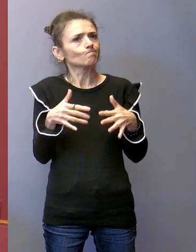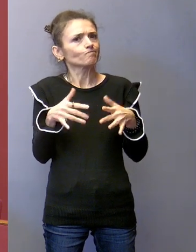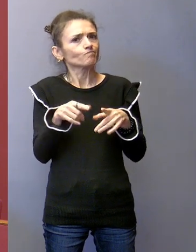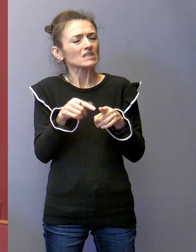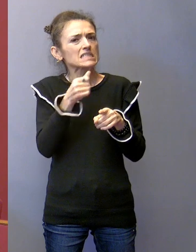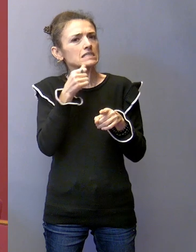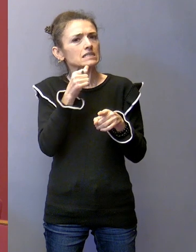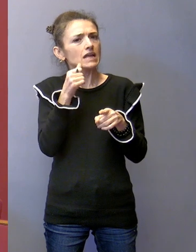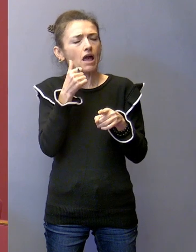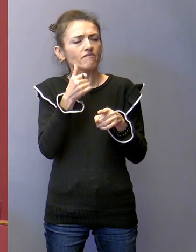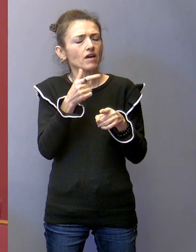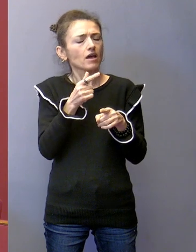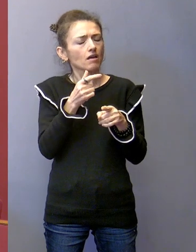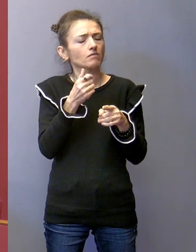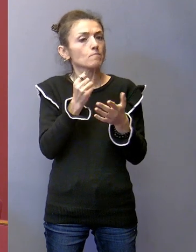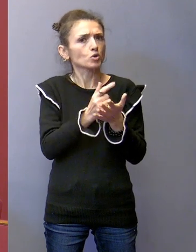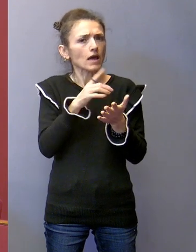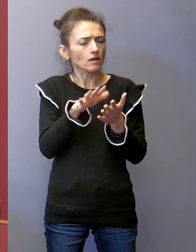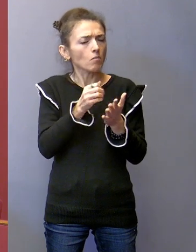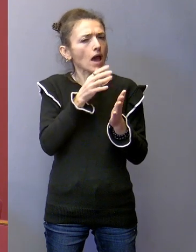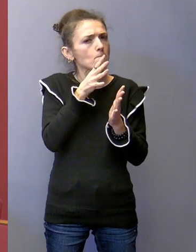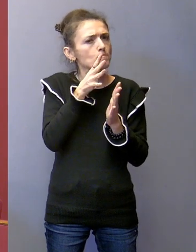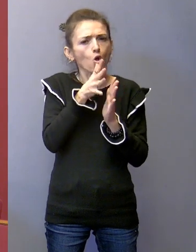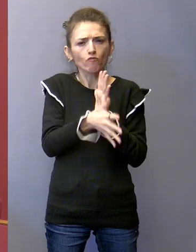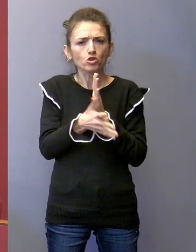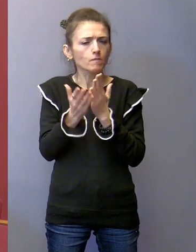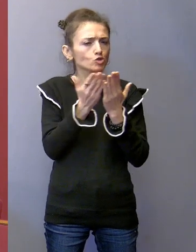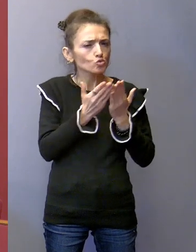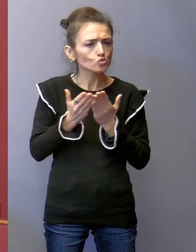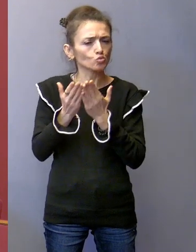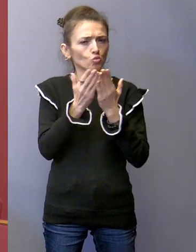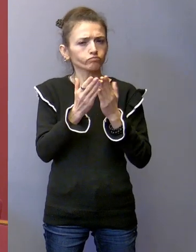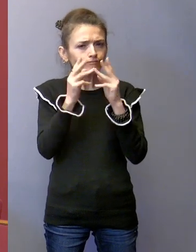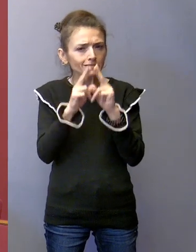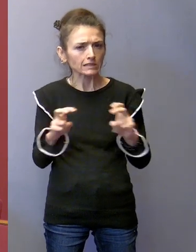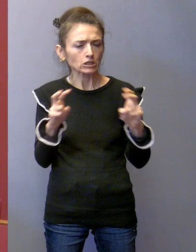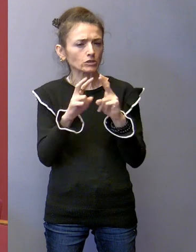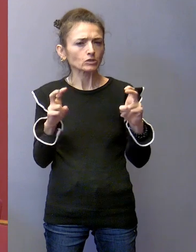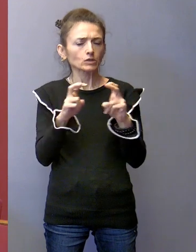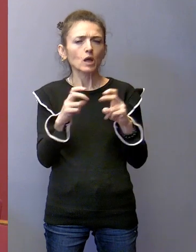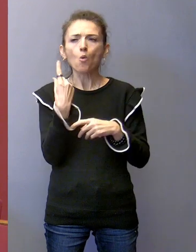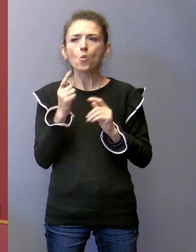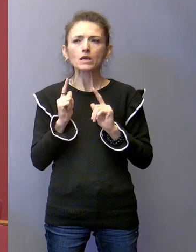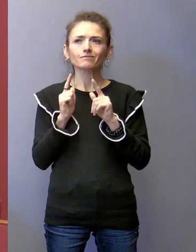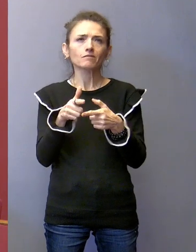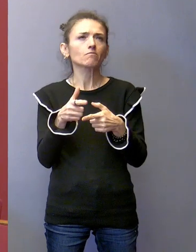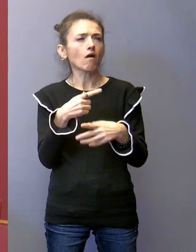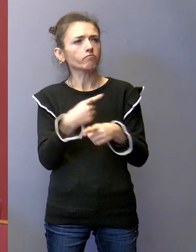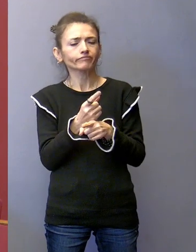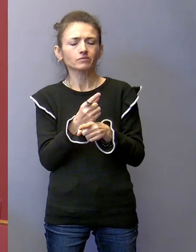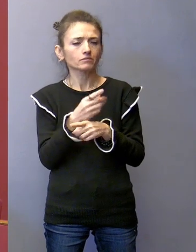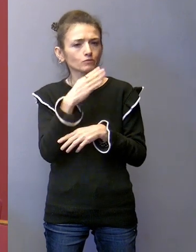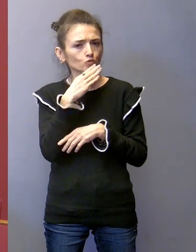tempo di approfondimento e di studio che non si può risolvere nel giro come dire neanche neanche di una settimana quindi